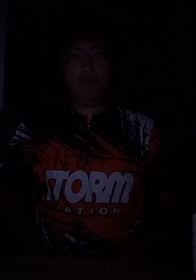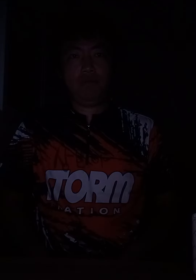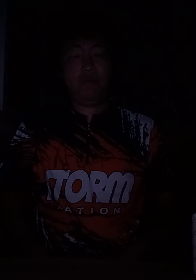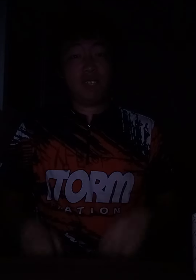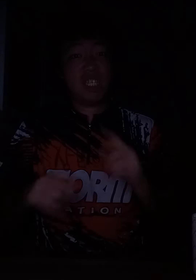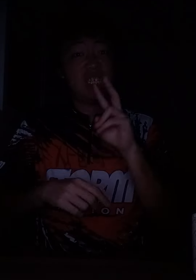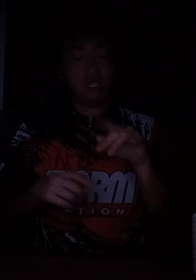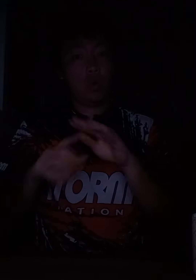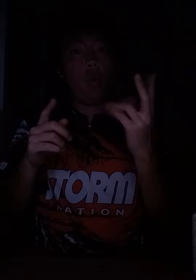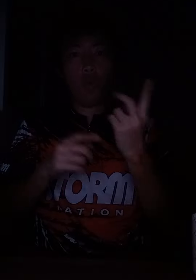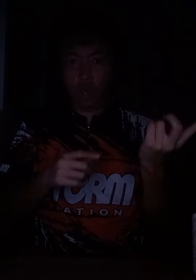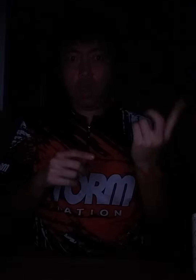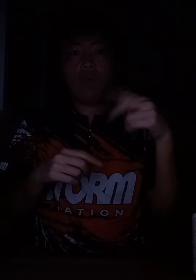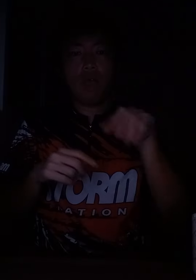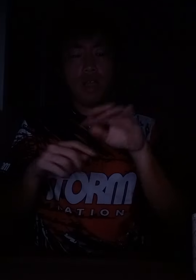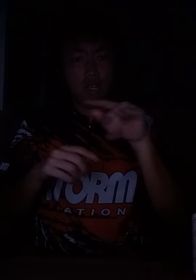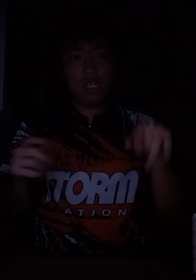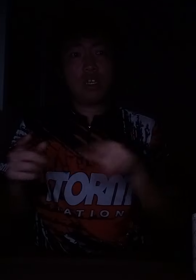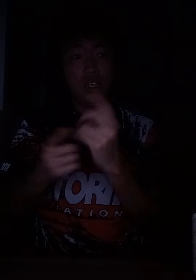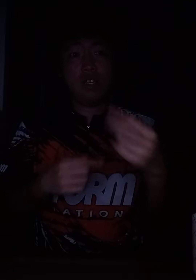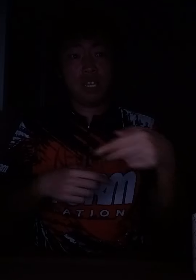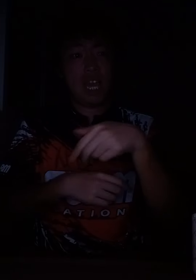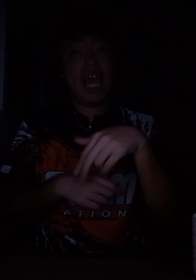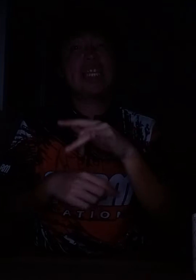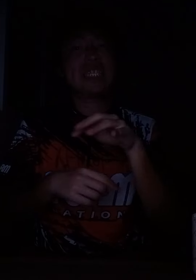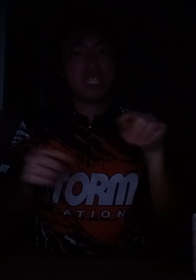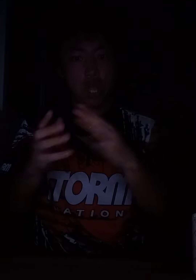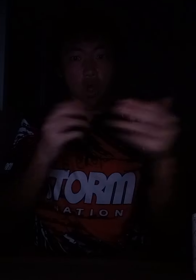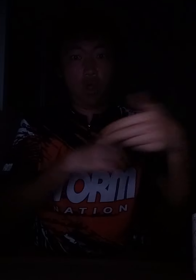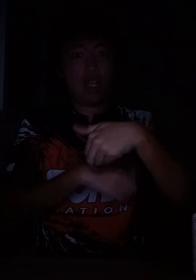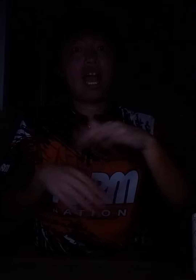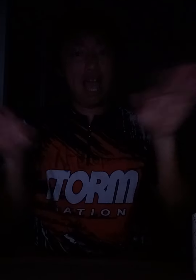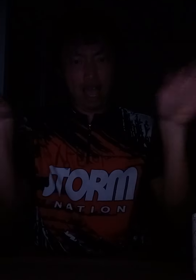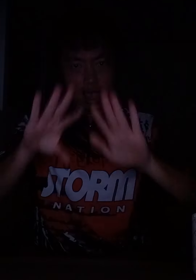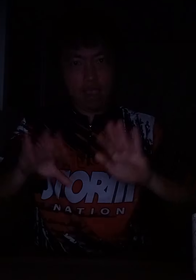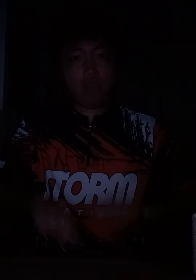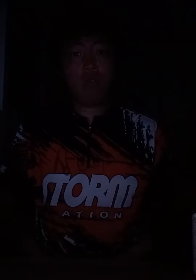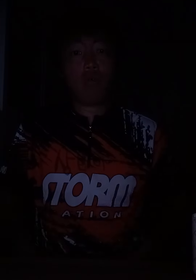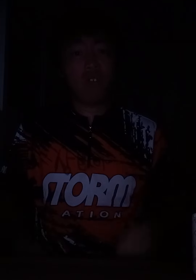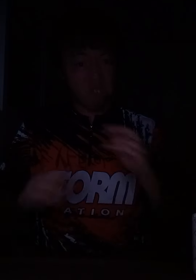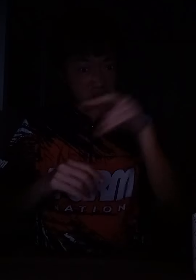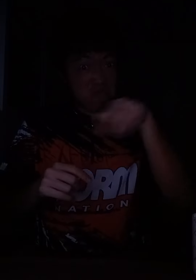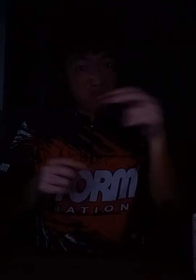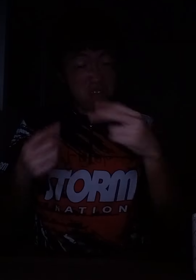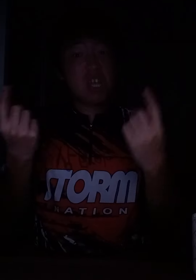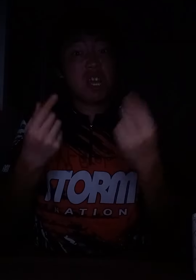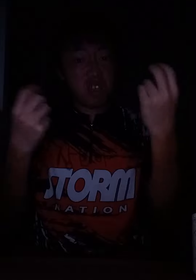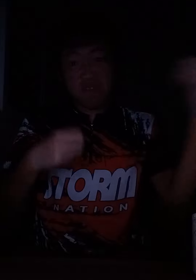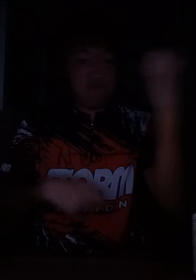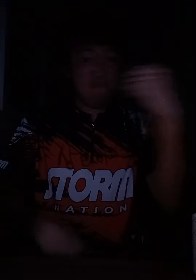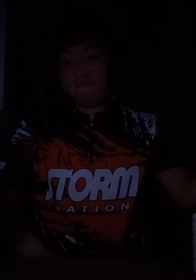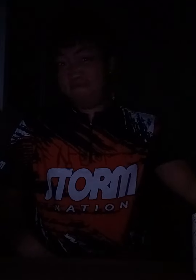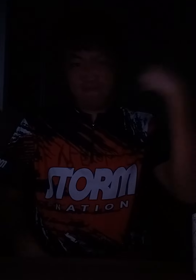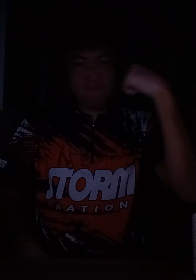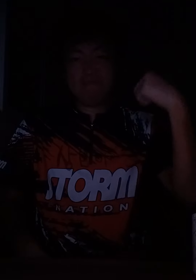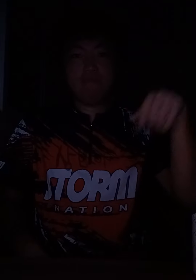지난 일요일 오전 부산에서 서울로 향하는 SRT 열차 안 40대 남성 승객이 주먹을 불끈 쥔 채